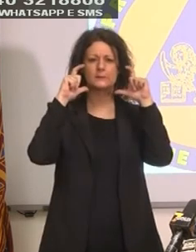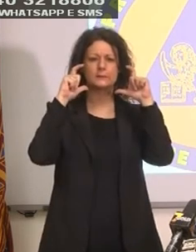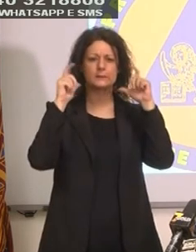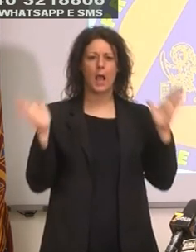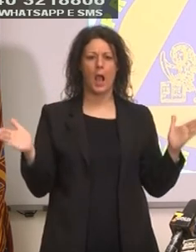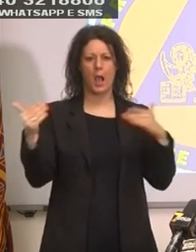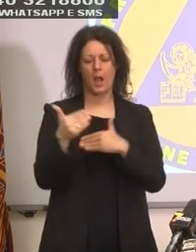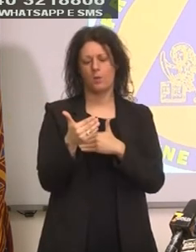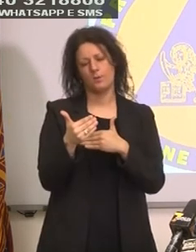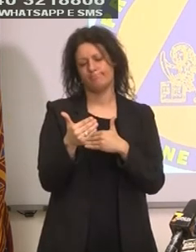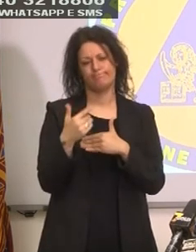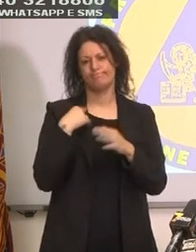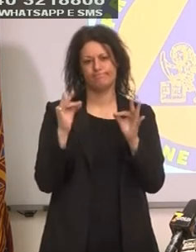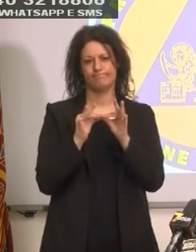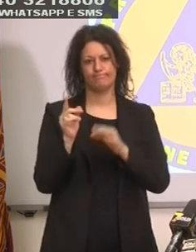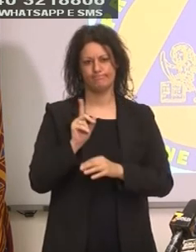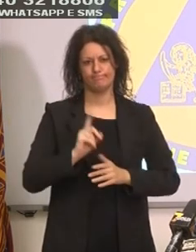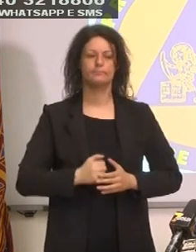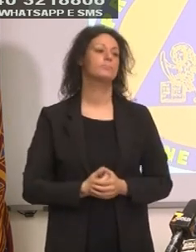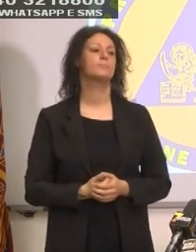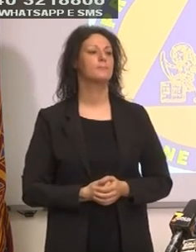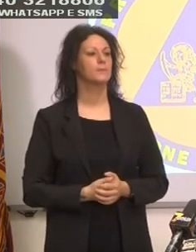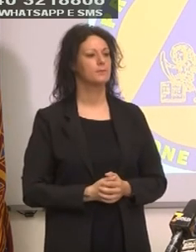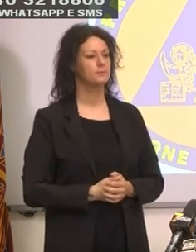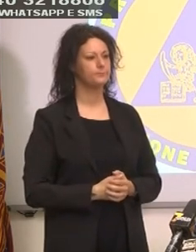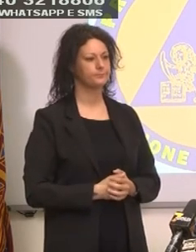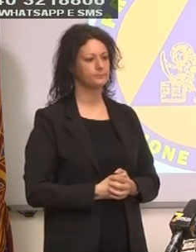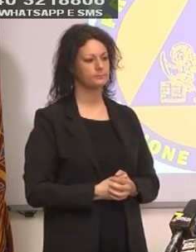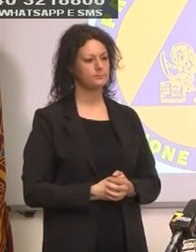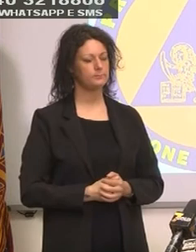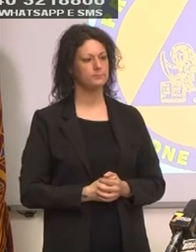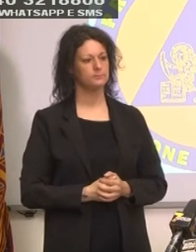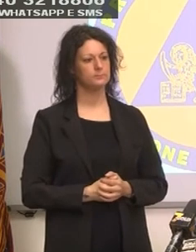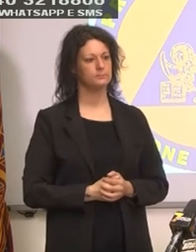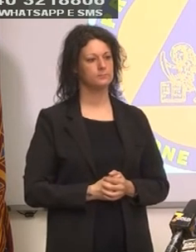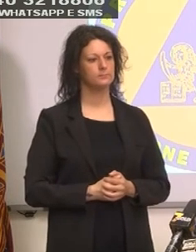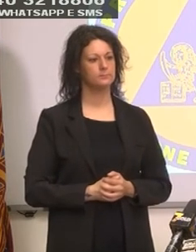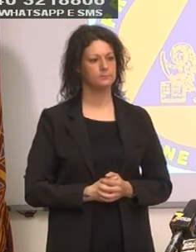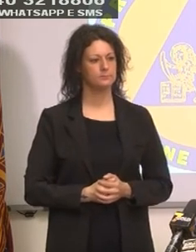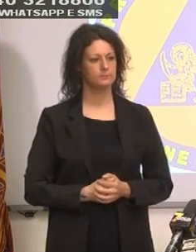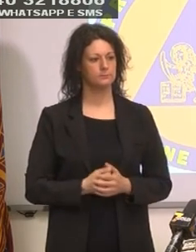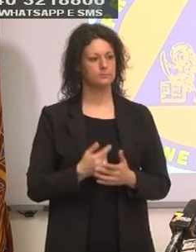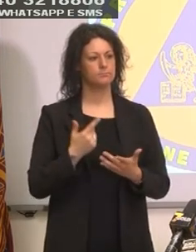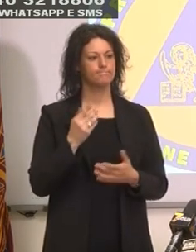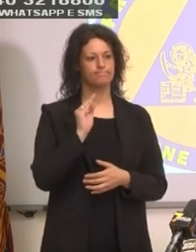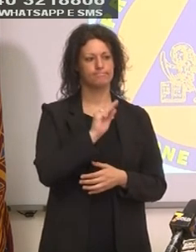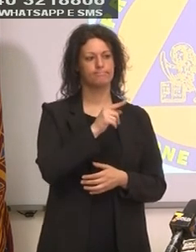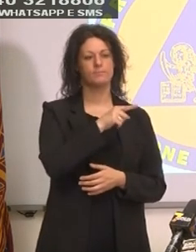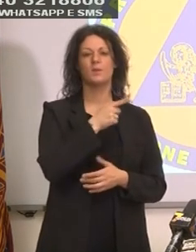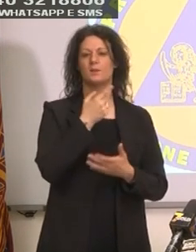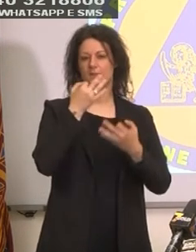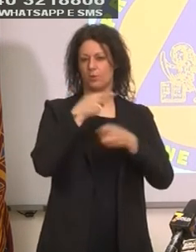su questo sentivo che avete anche interpellato, mi sembra, oltre a i rappresentanti un po' della scuola, insomma, avete